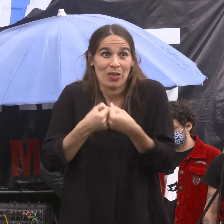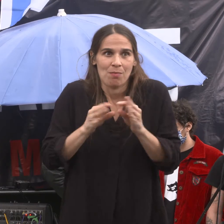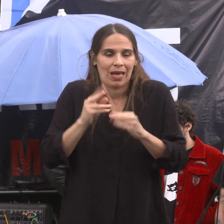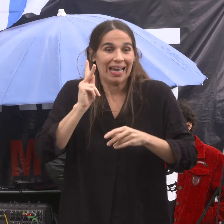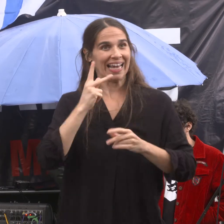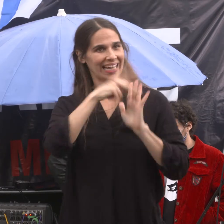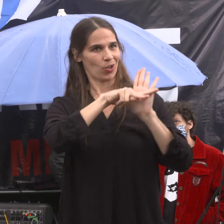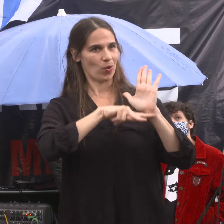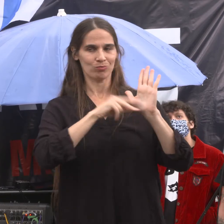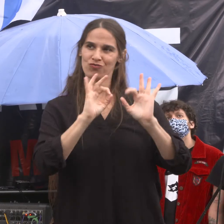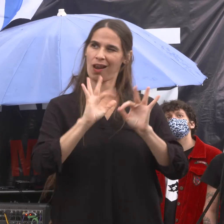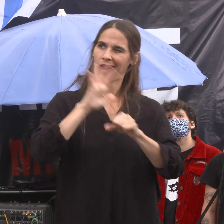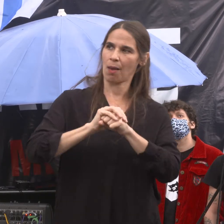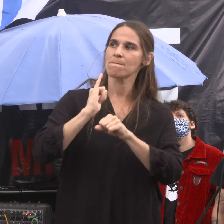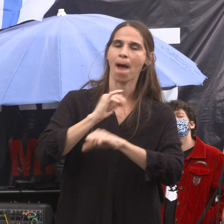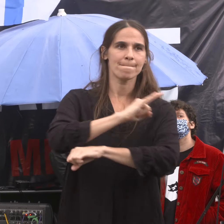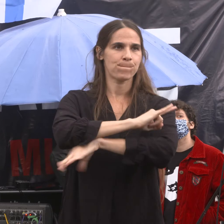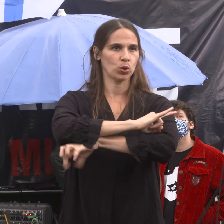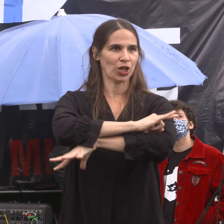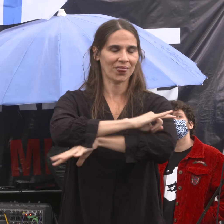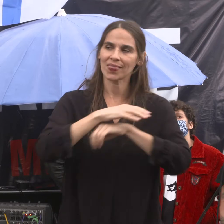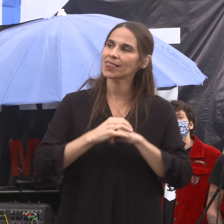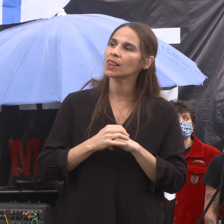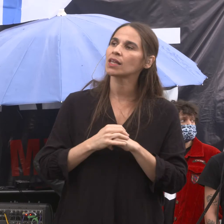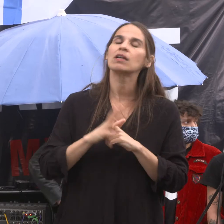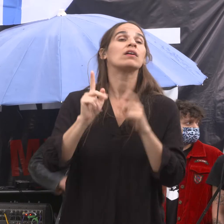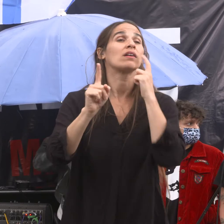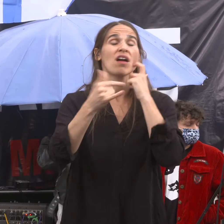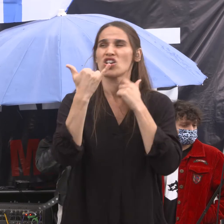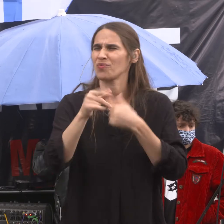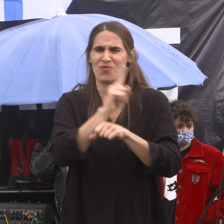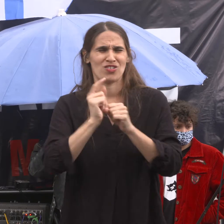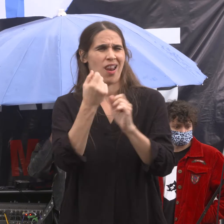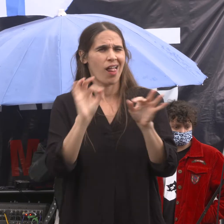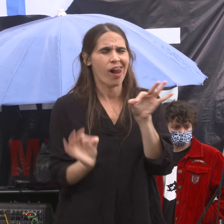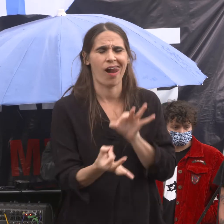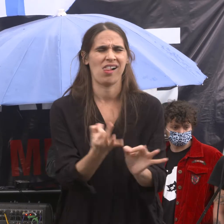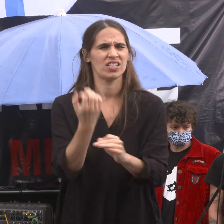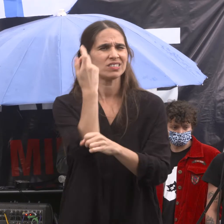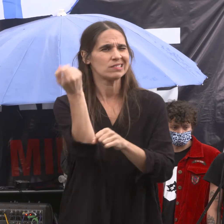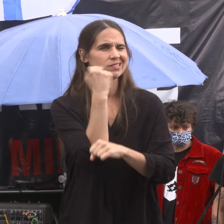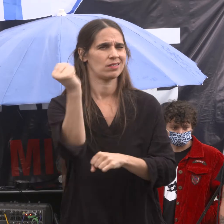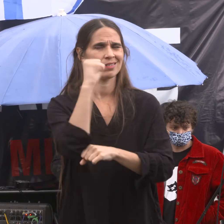שפיתחו. בתקופה זו באשכרים, הפרות הסכמים והמניפולציות הם